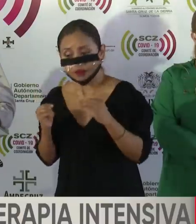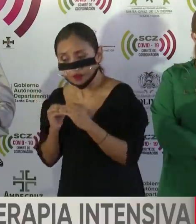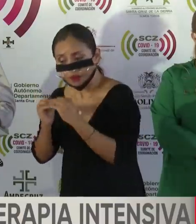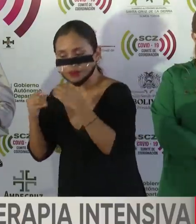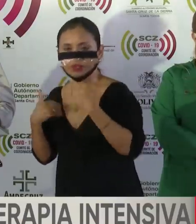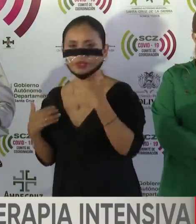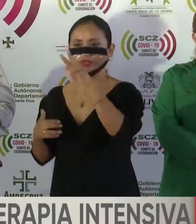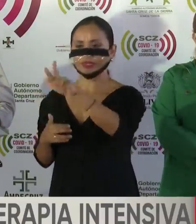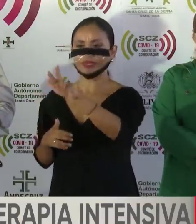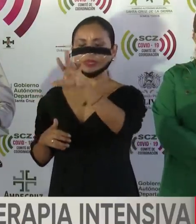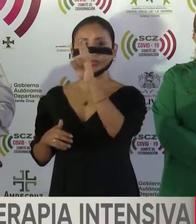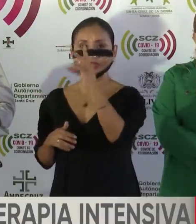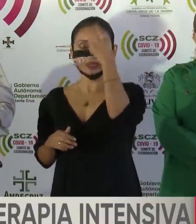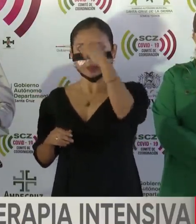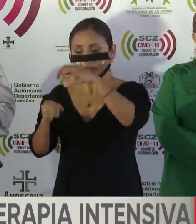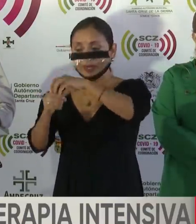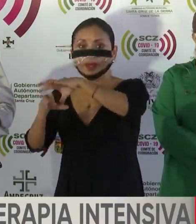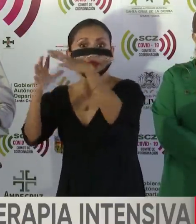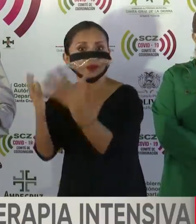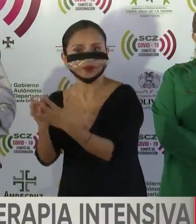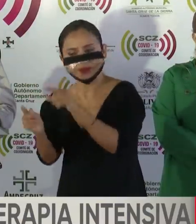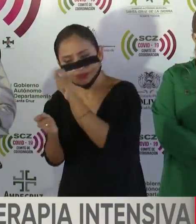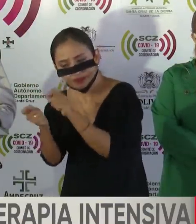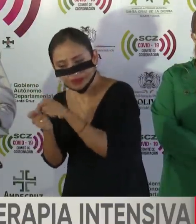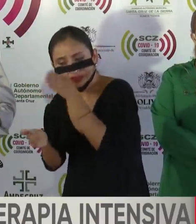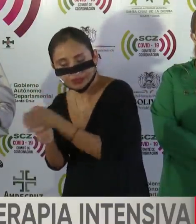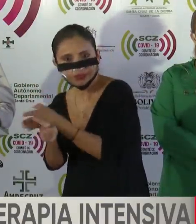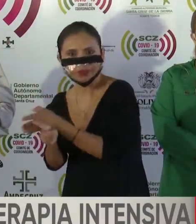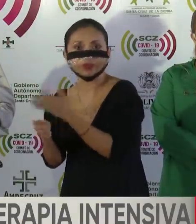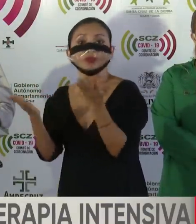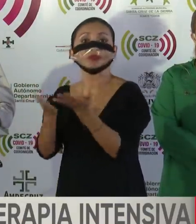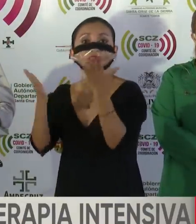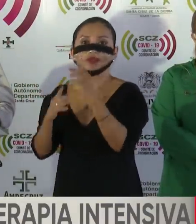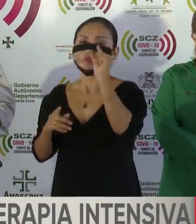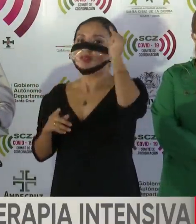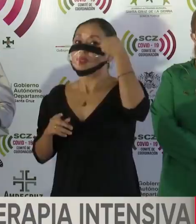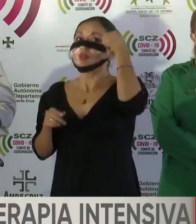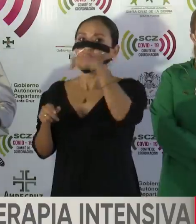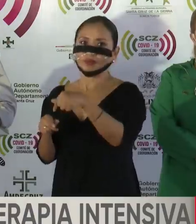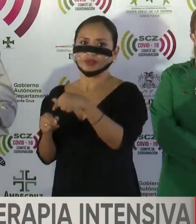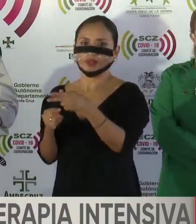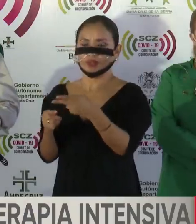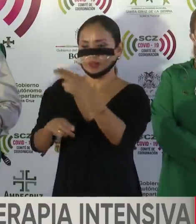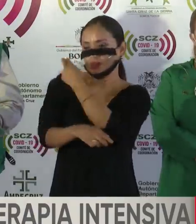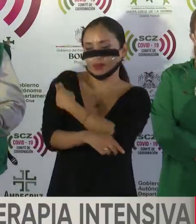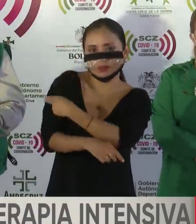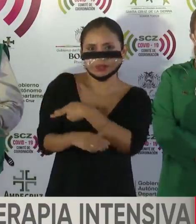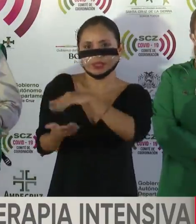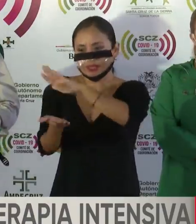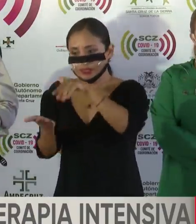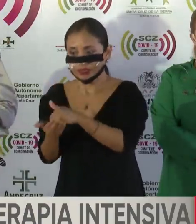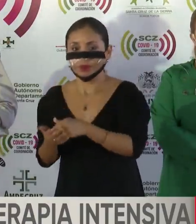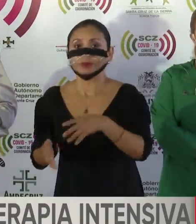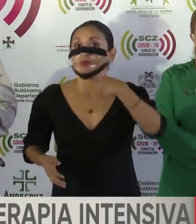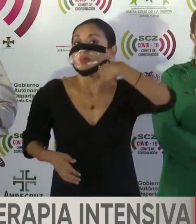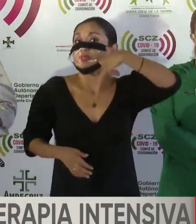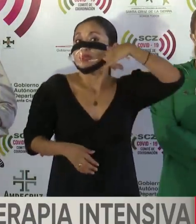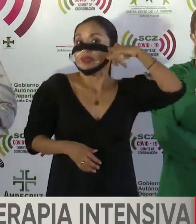37 al servicio de la epidemia. Esto del sector público. Asimismo, ayer hemos comenzado a